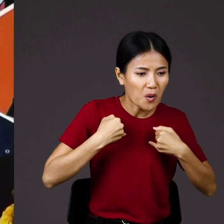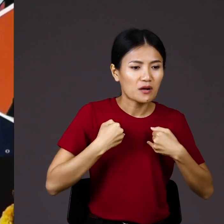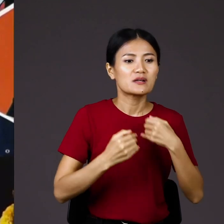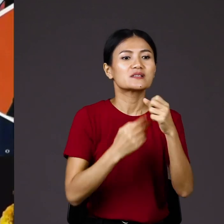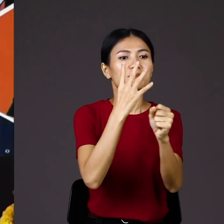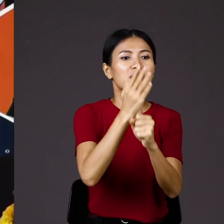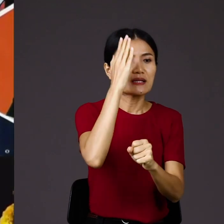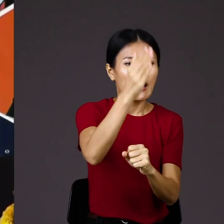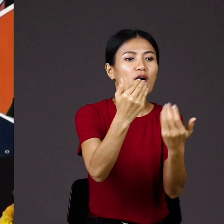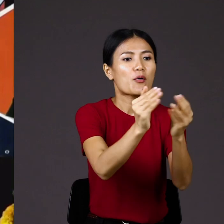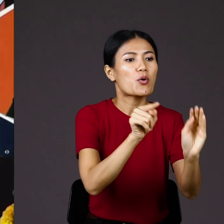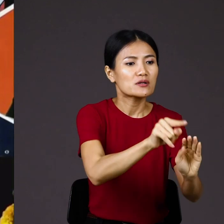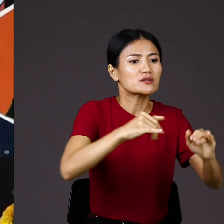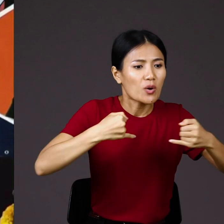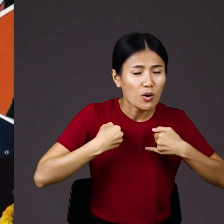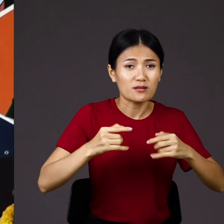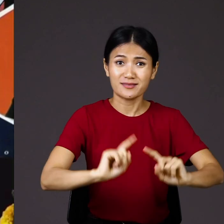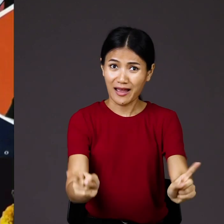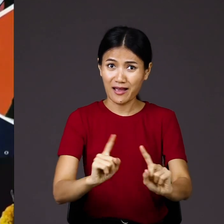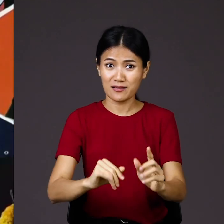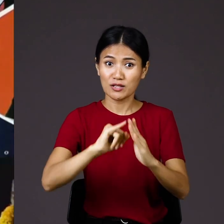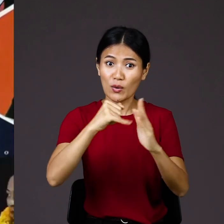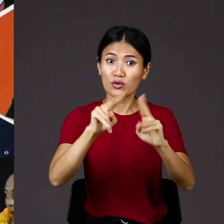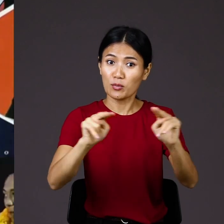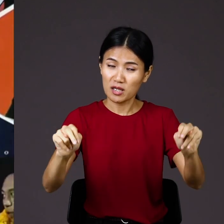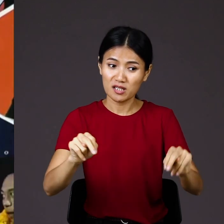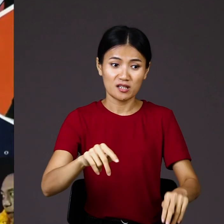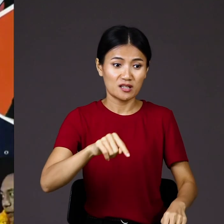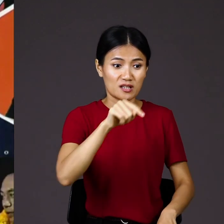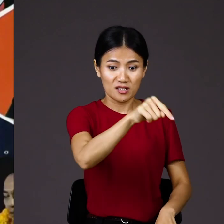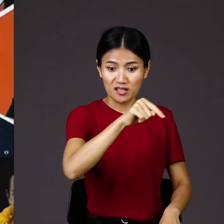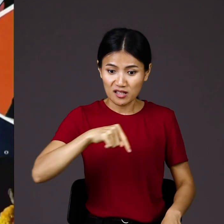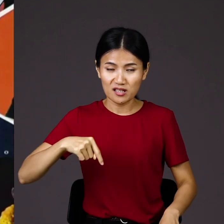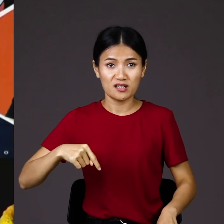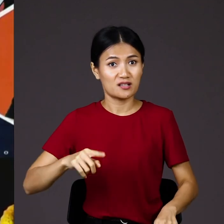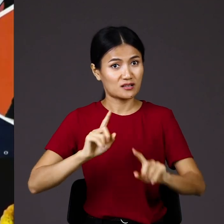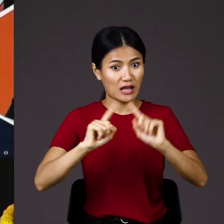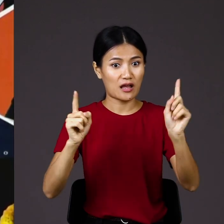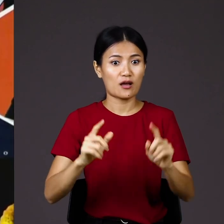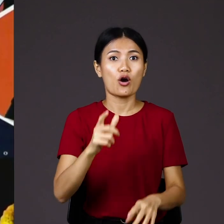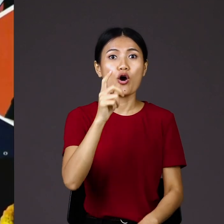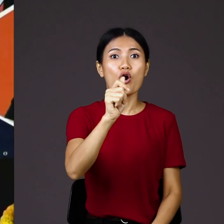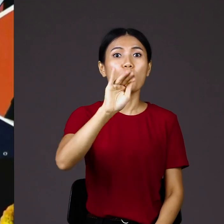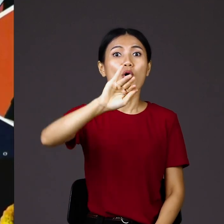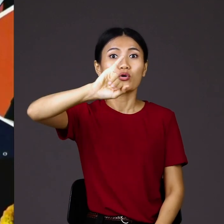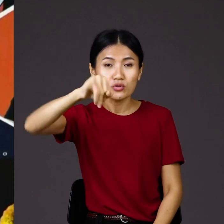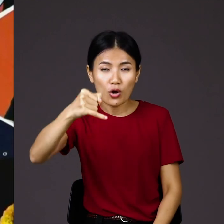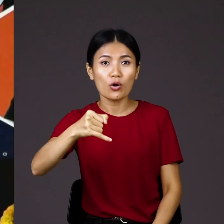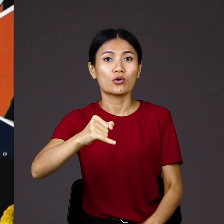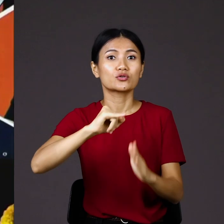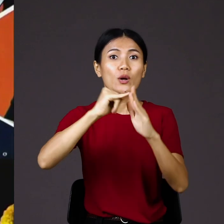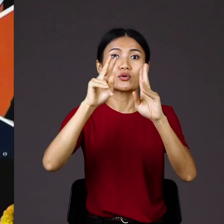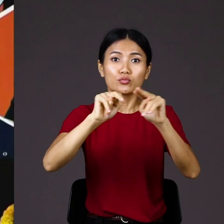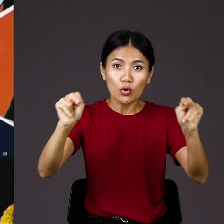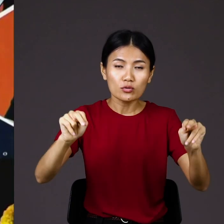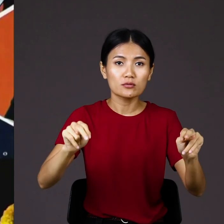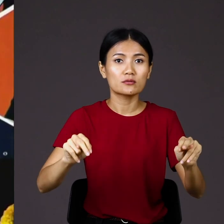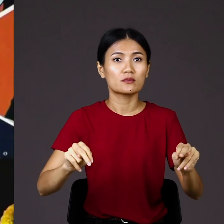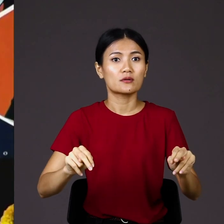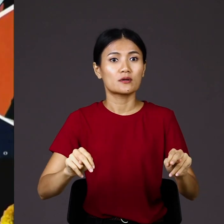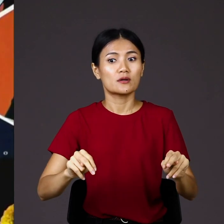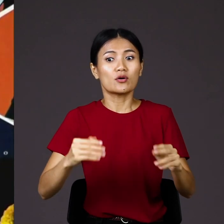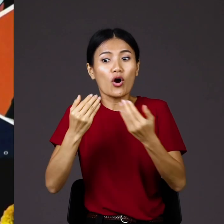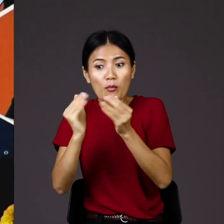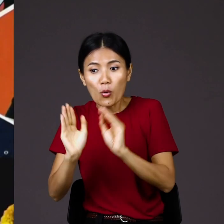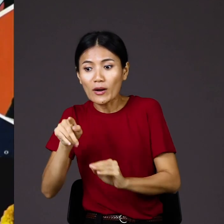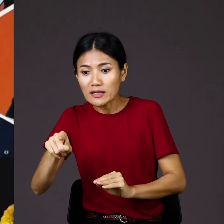ปเวียนกันมาเวียนกันไปเวียนกันมาทุกๆ4ปีไม่ได้นะครับอบจ.นนทบุรีไม่ใช่ทรัพย์สมบั